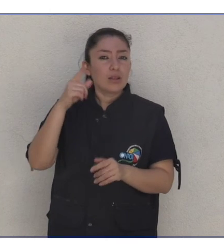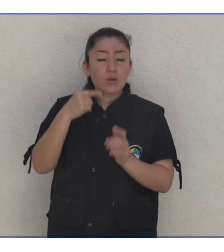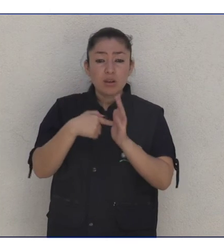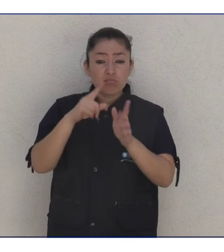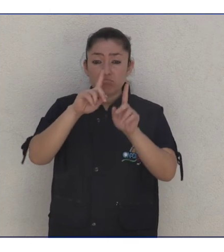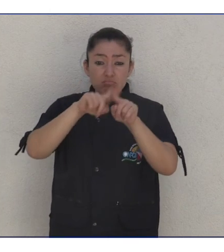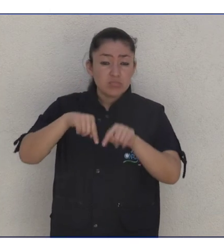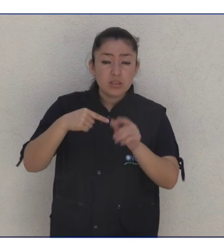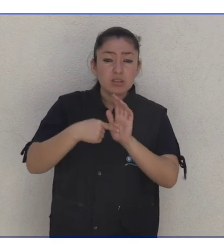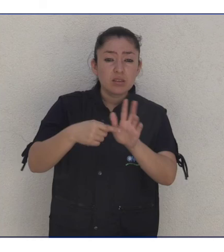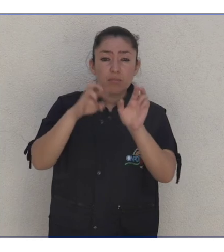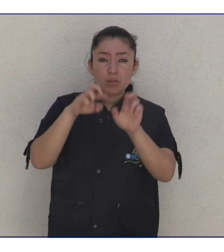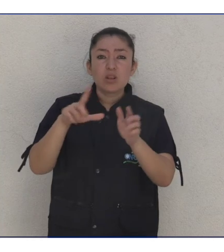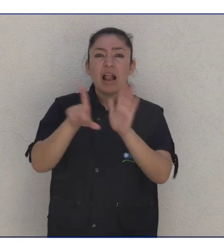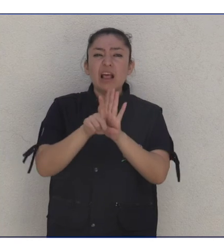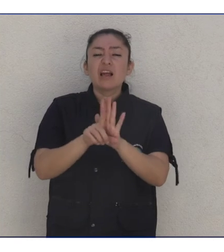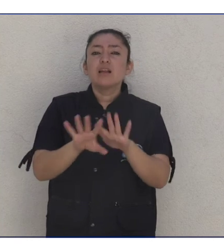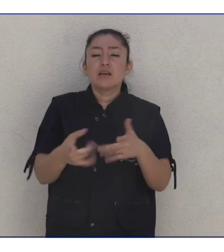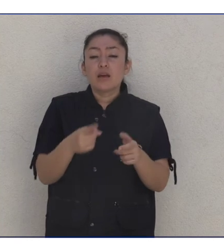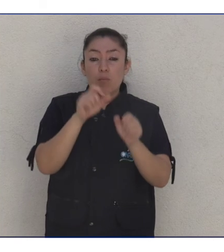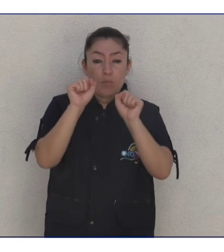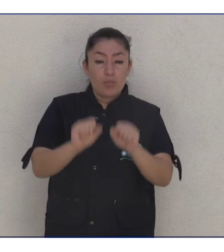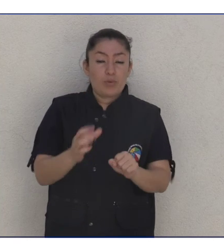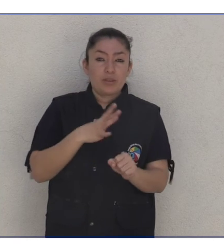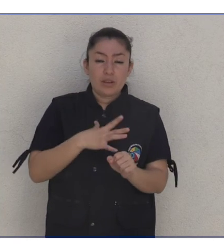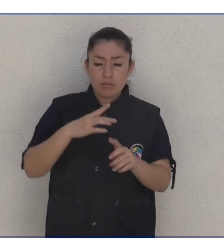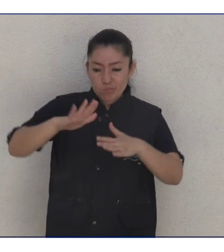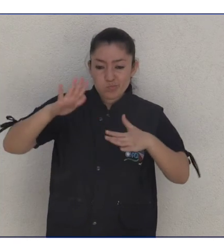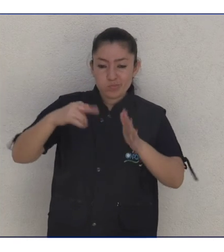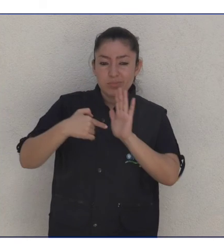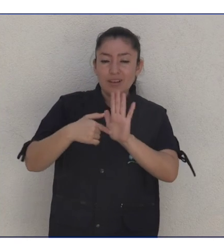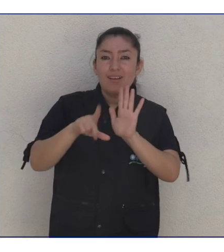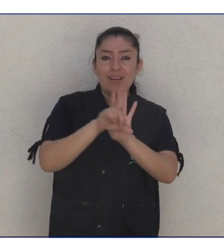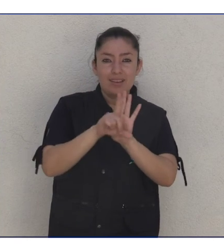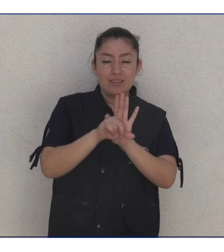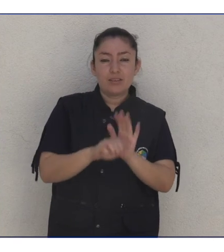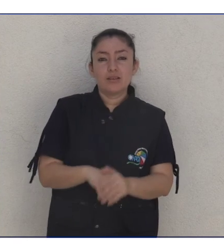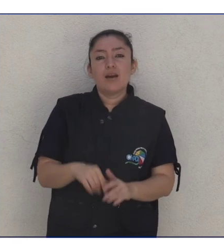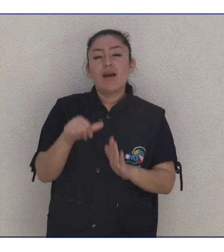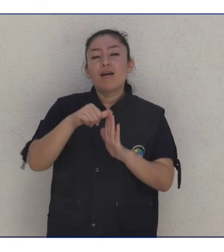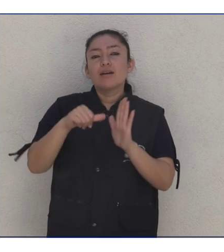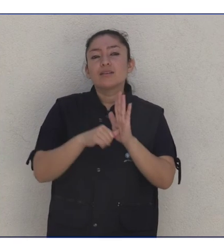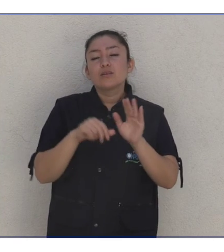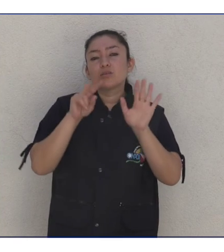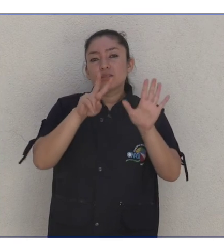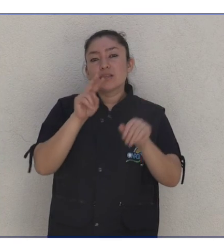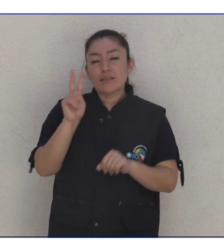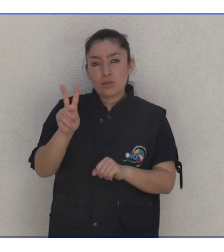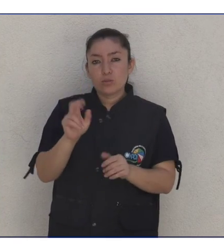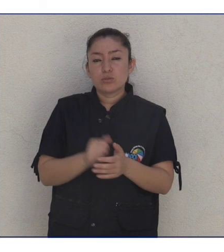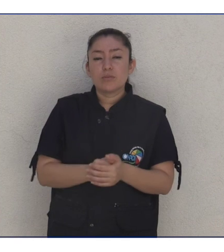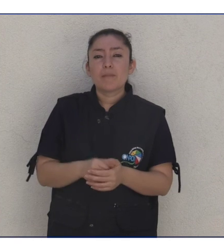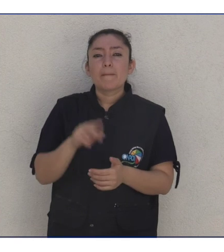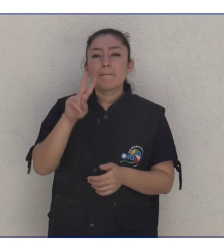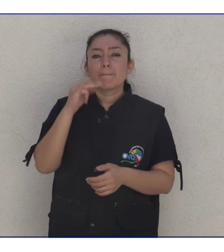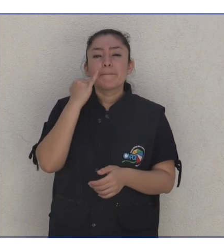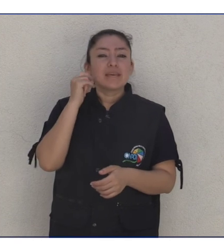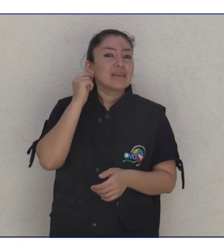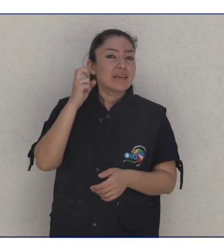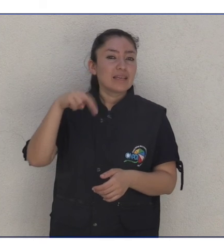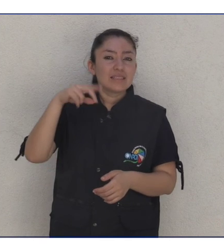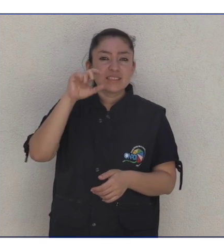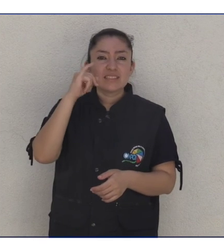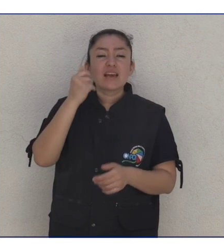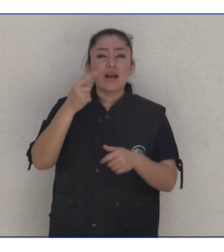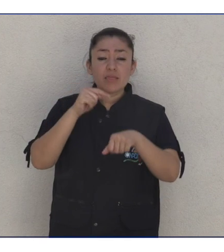disposiciones legales en lo que se oponga a lo dispuesto en la presente ley. Artículo 72. Vigencia. La presente